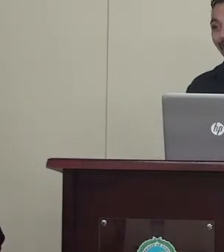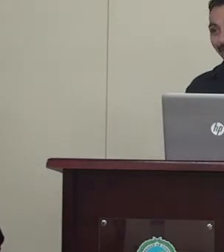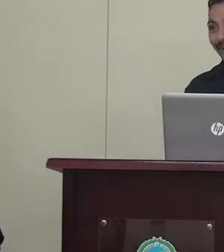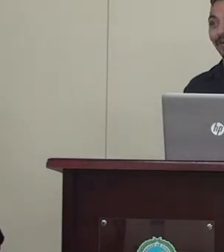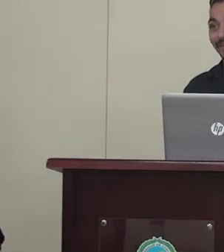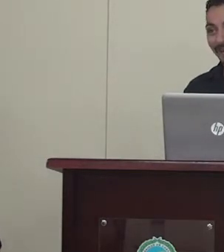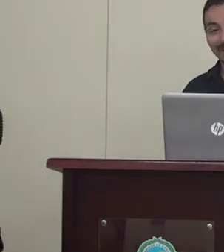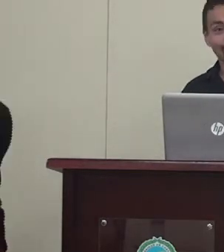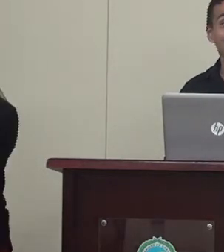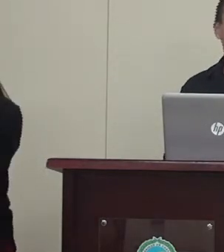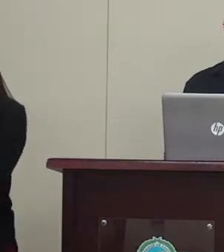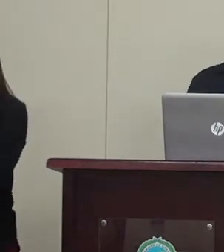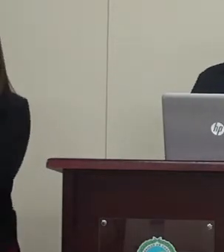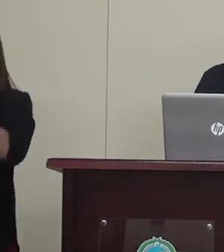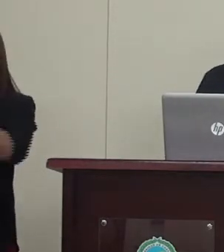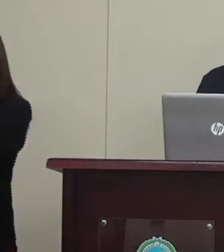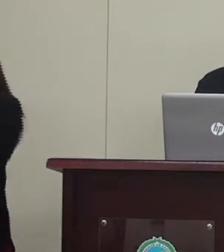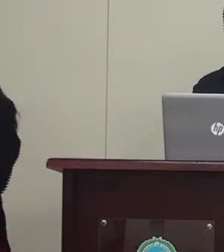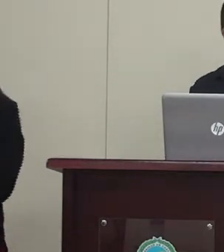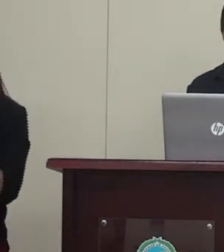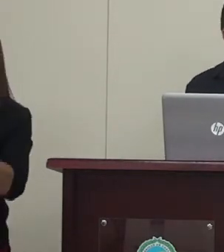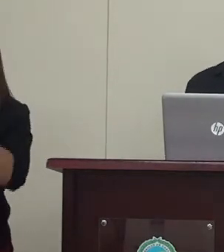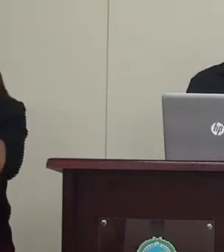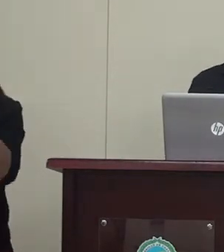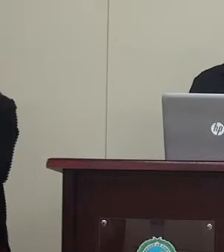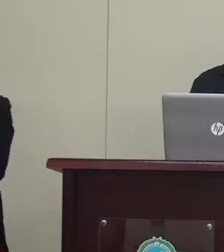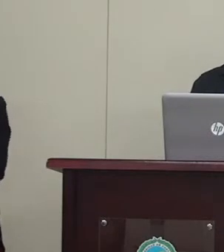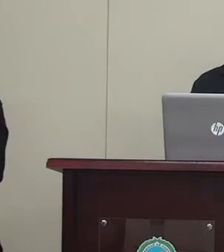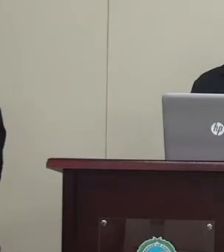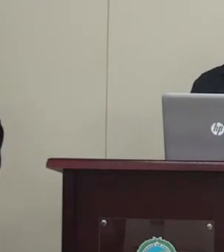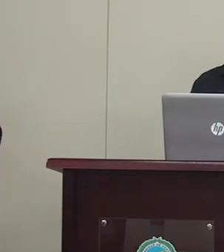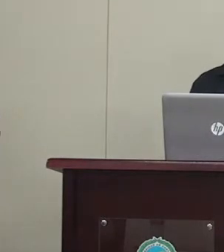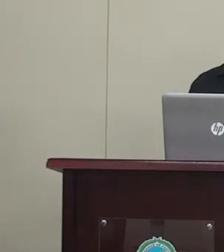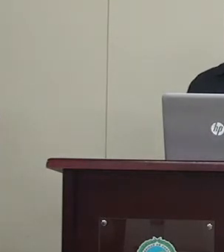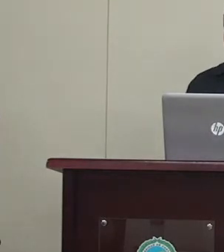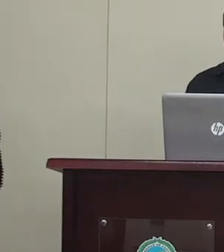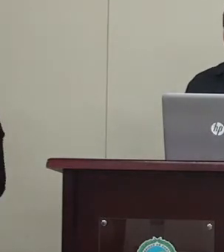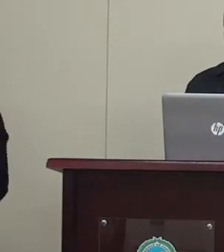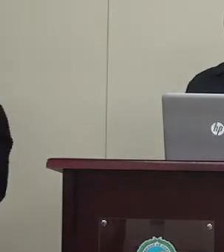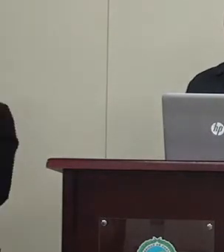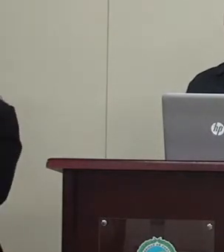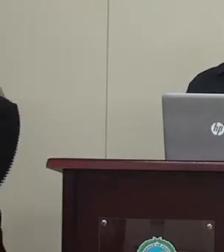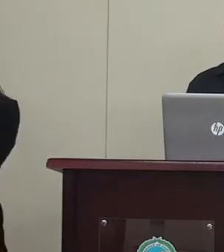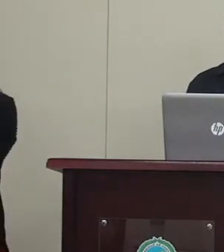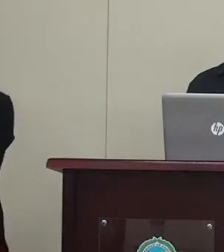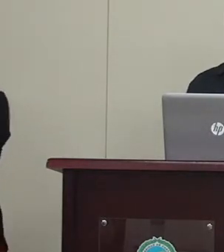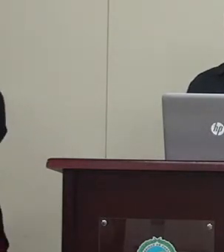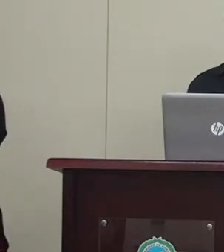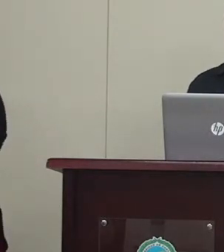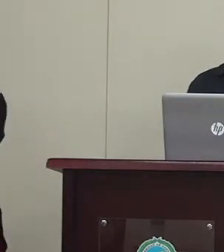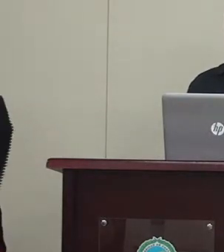como la de las lenguas en Costa Rica, en Nicaragua, ¿verdad? Entonces, ese tipo de precisiones son muy,